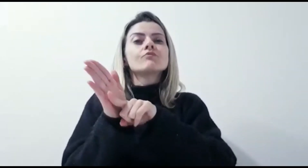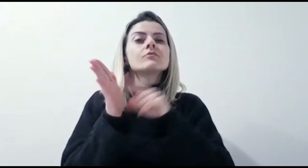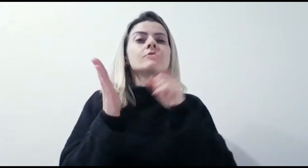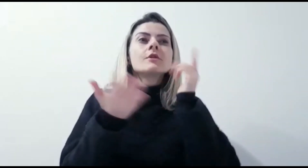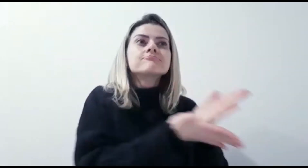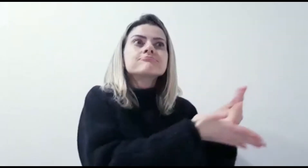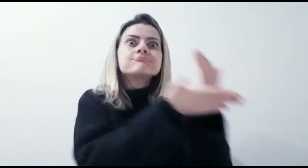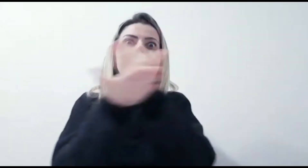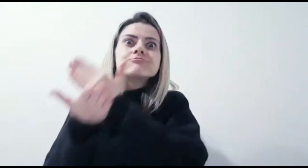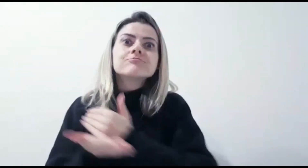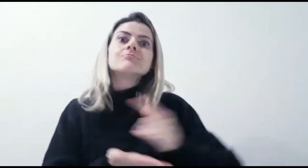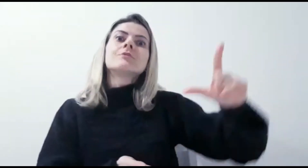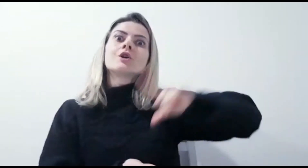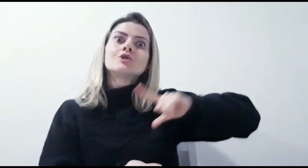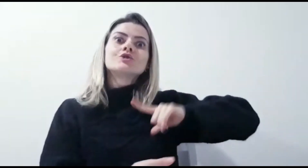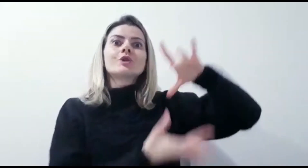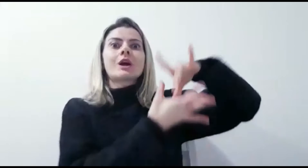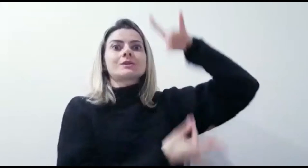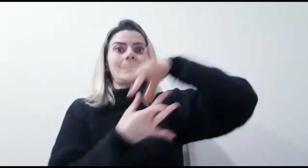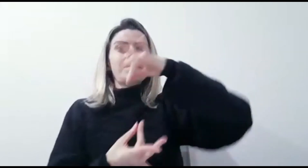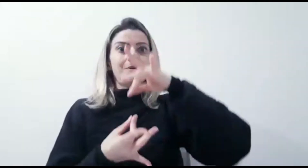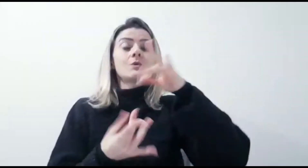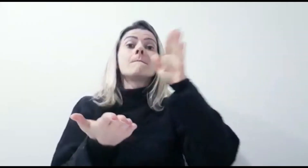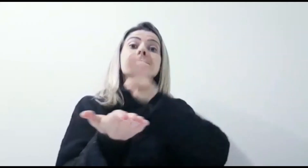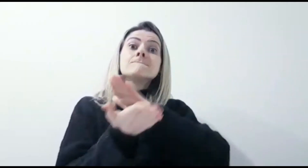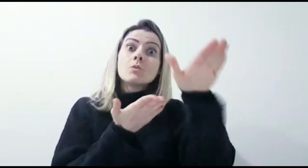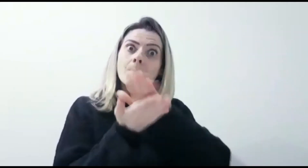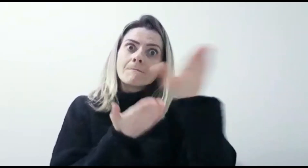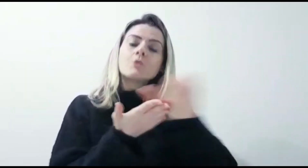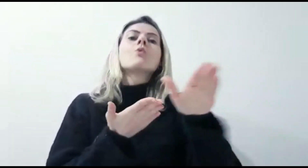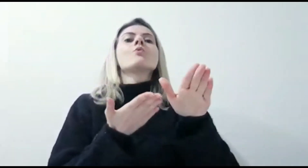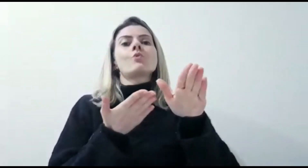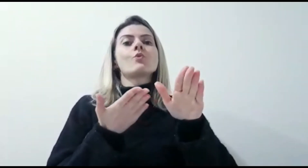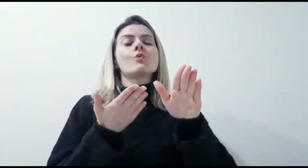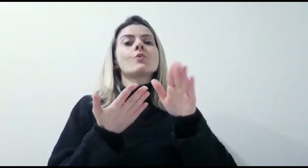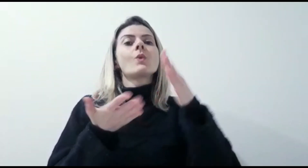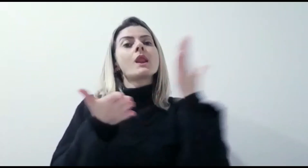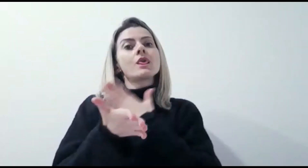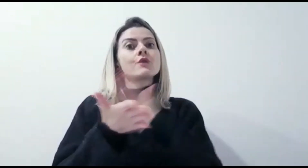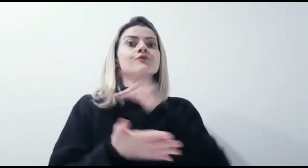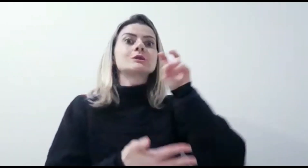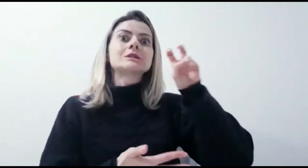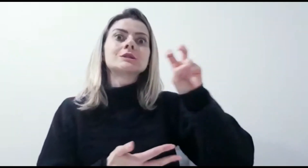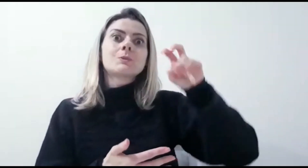Kardec pesquisou muito, recolheu muitos dados que os próprios espíritos trouxeram,